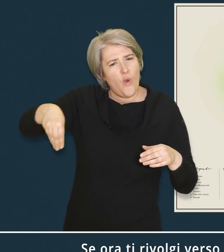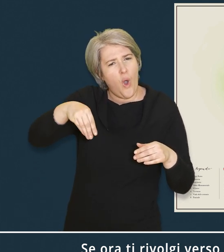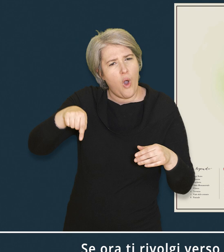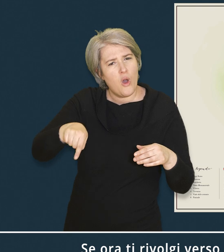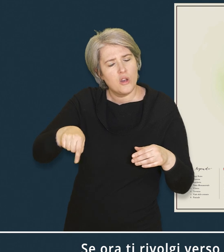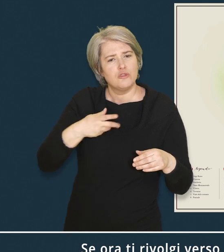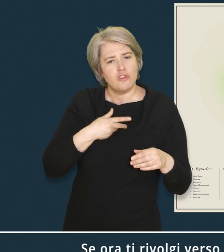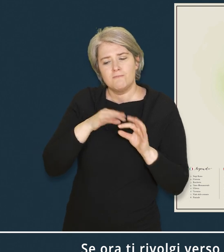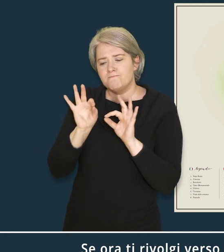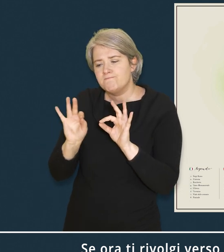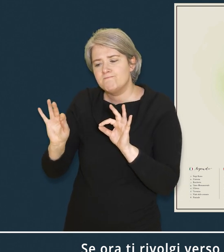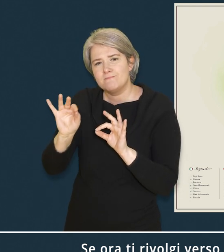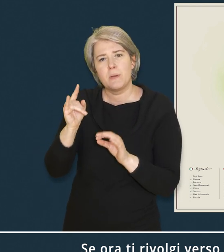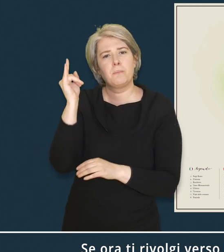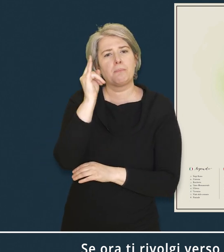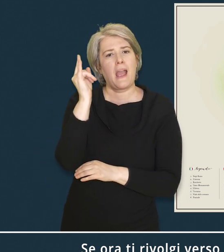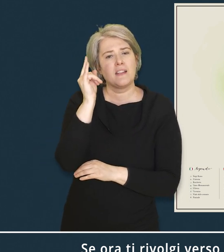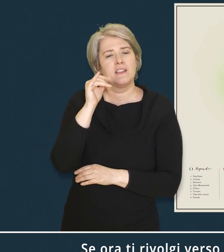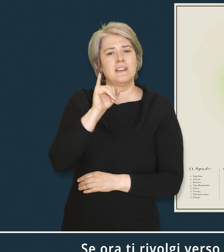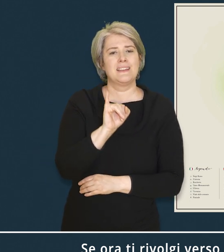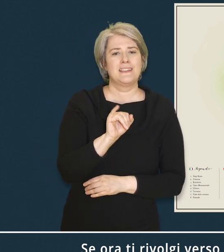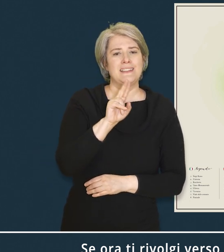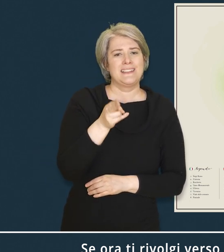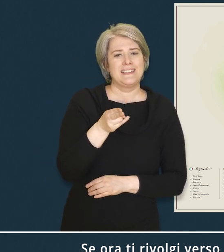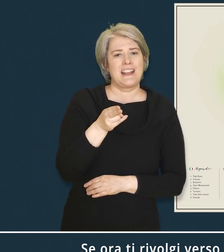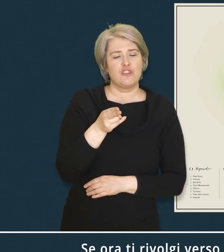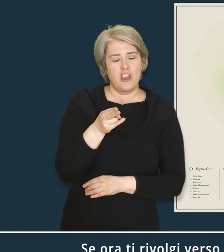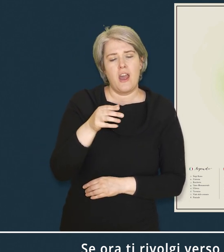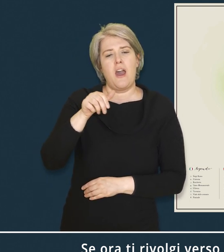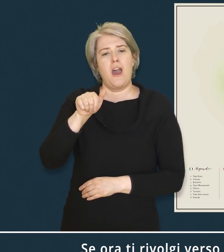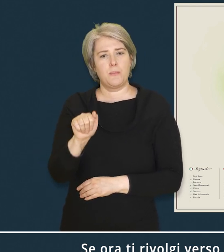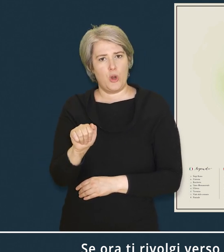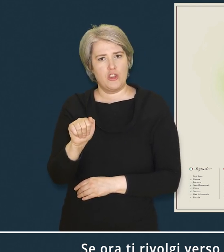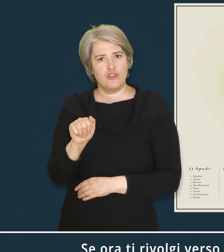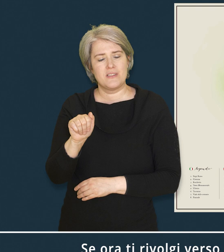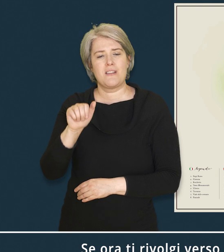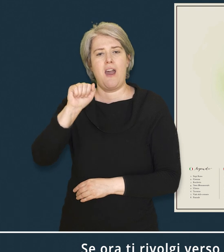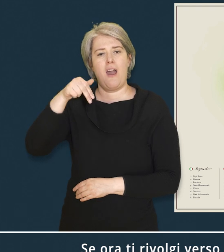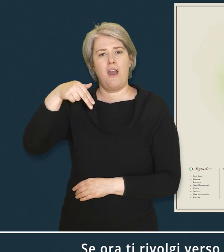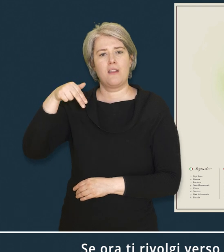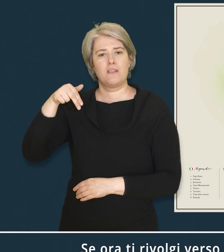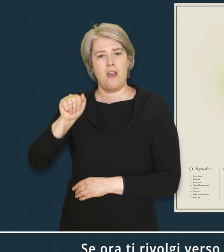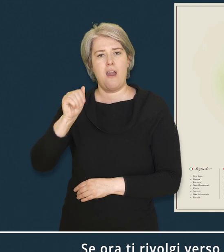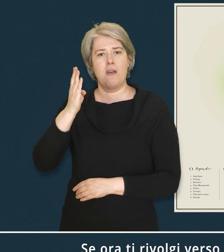infine alcune piante di Hydrangea arborescens Annabelle.